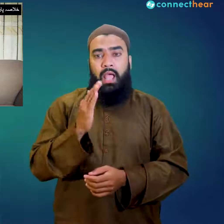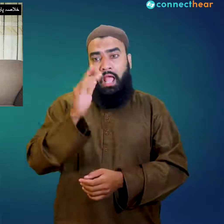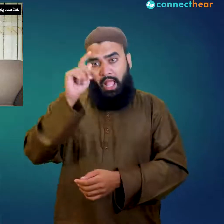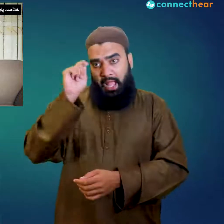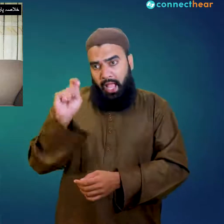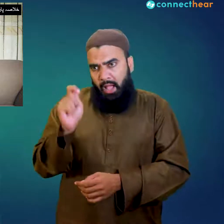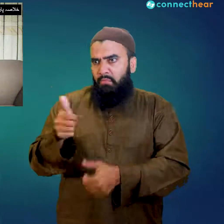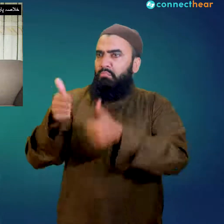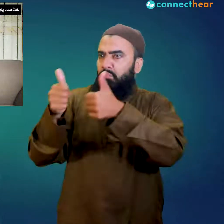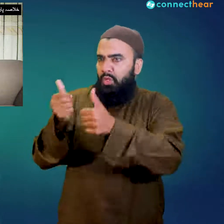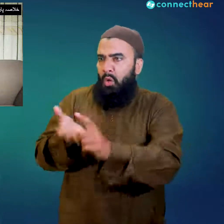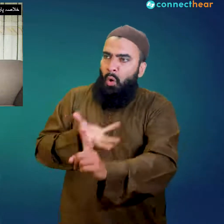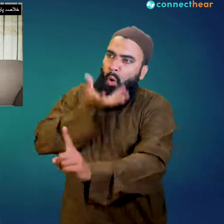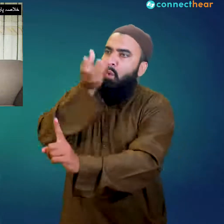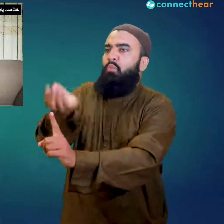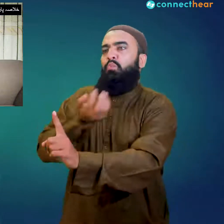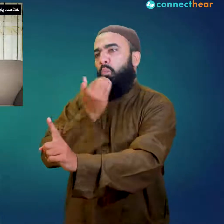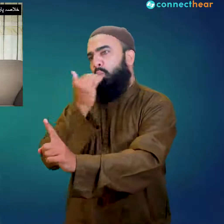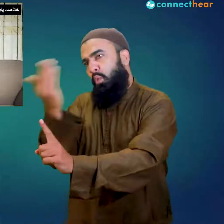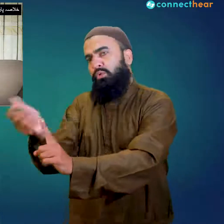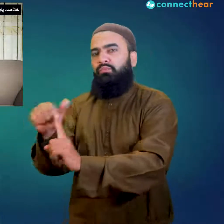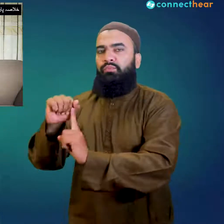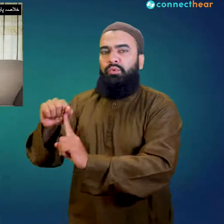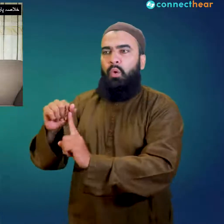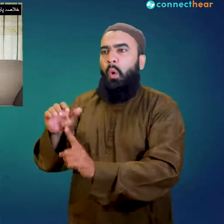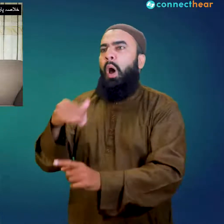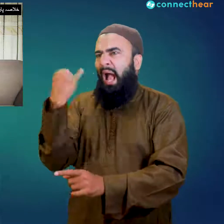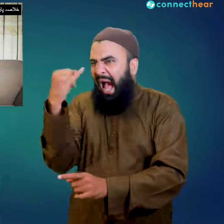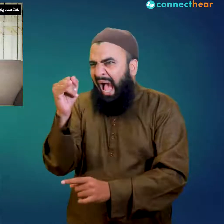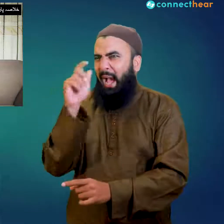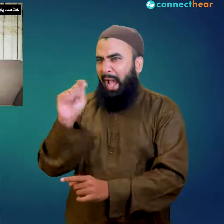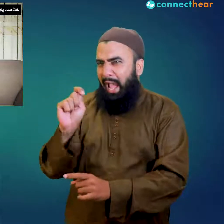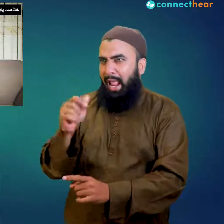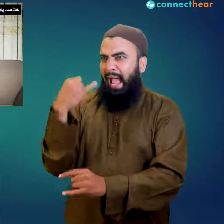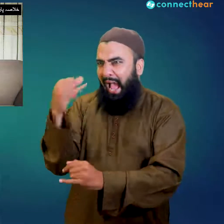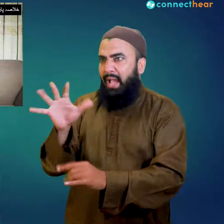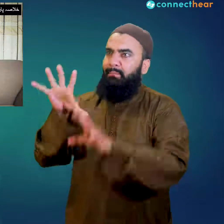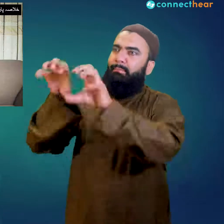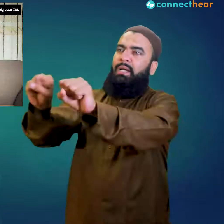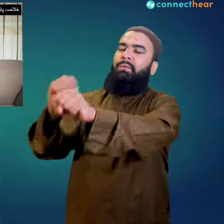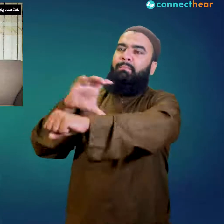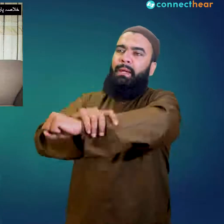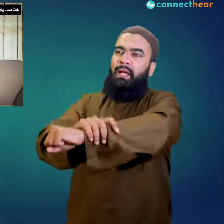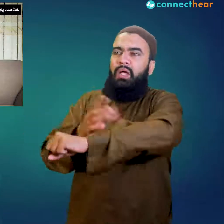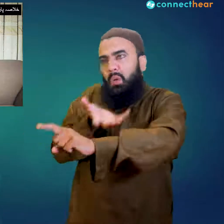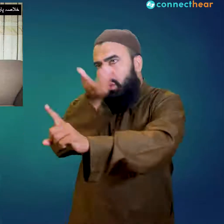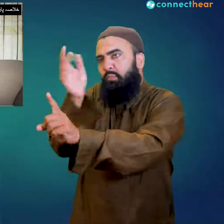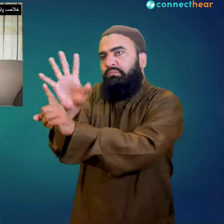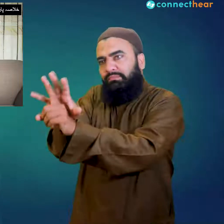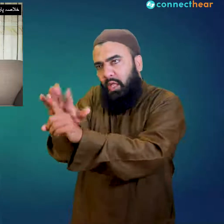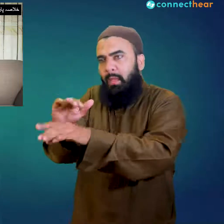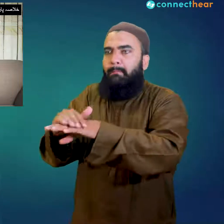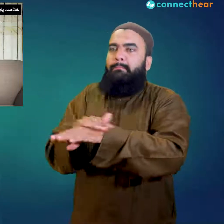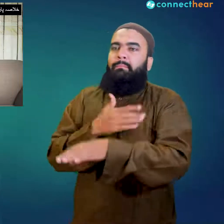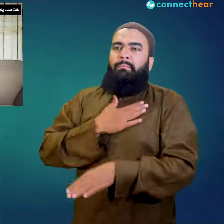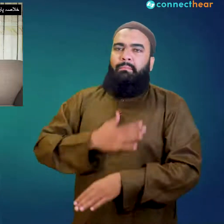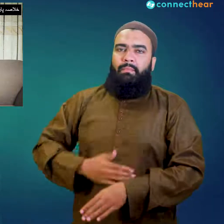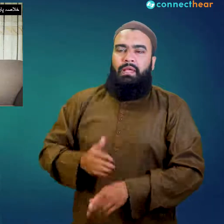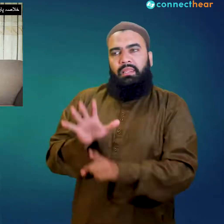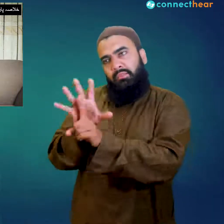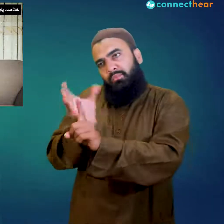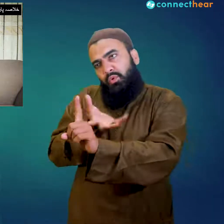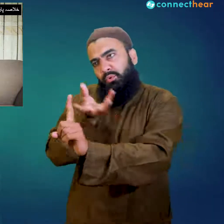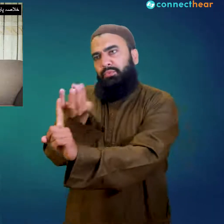روکنا۔ فرمایا کہ یہ ایک جماعت ضرور تم میں ایسی ہونی چاہیے کہ جو اس کام کو کرے، اور آگے